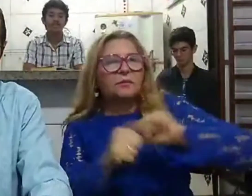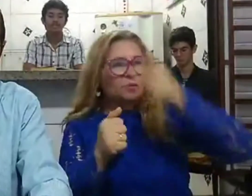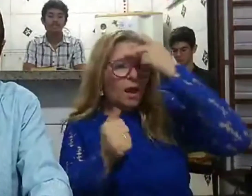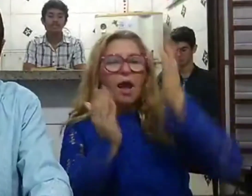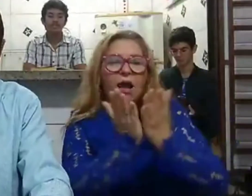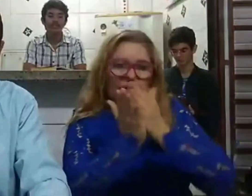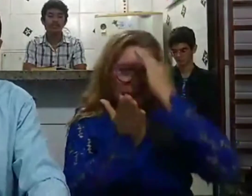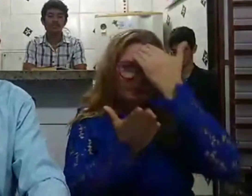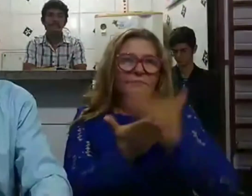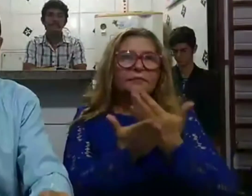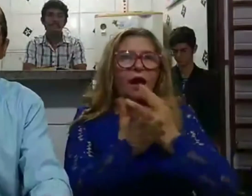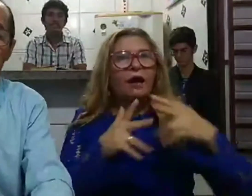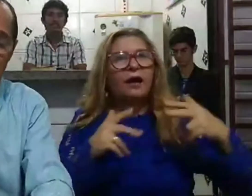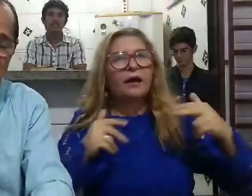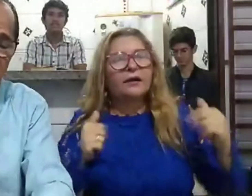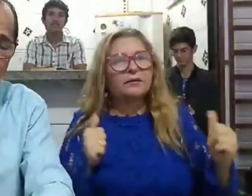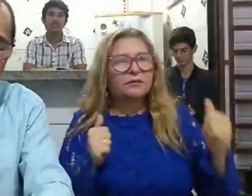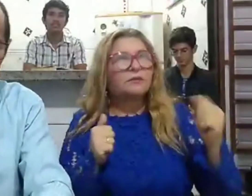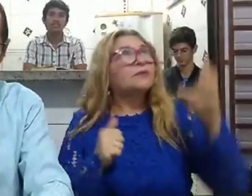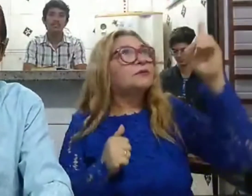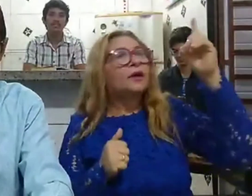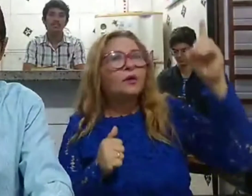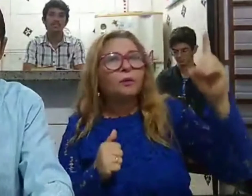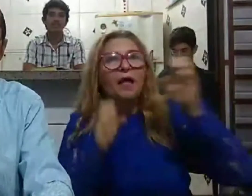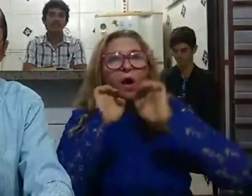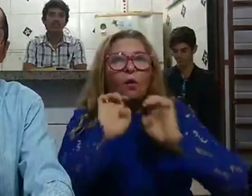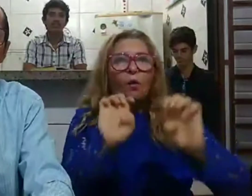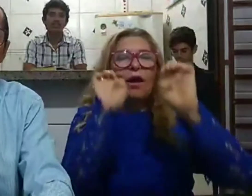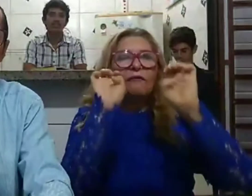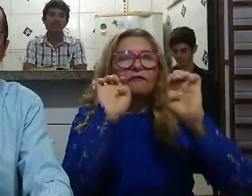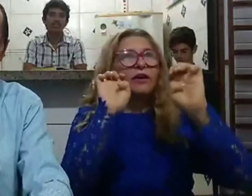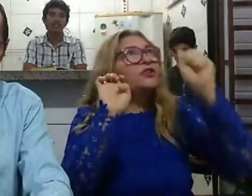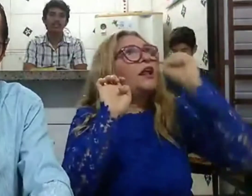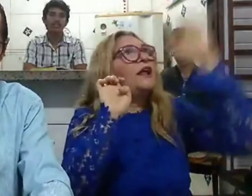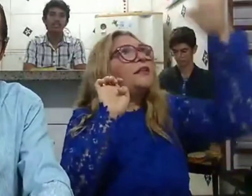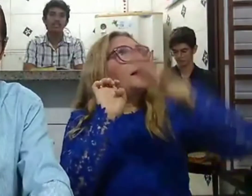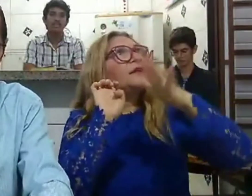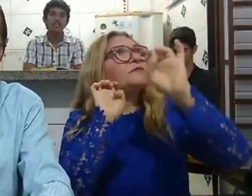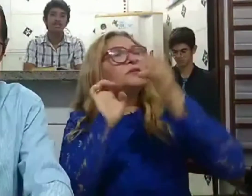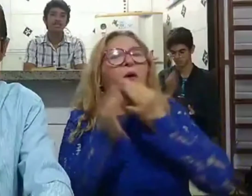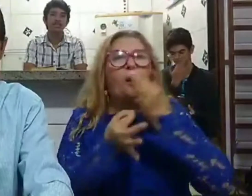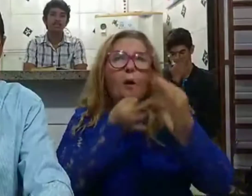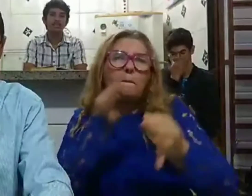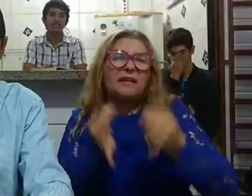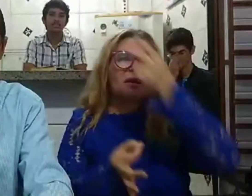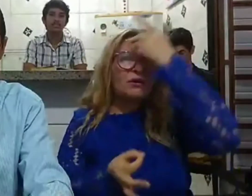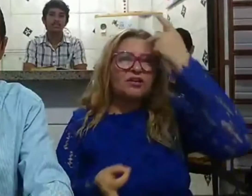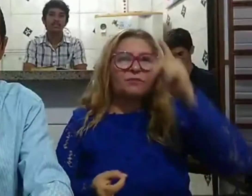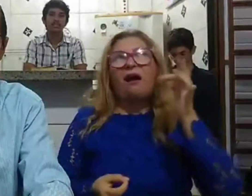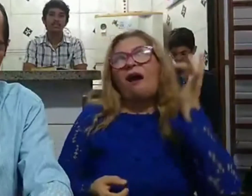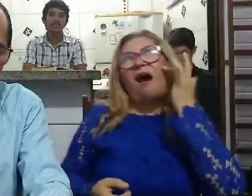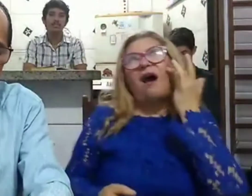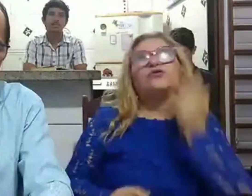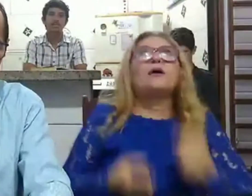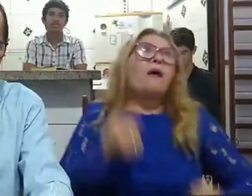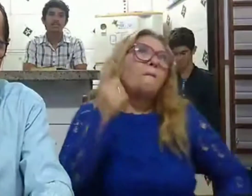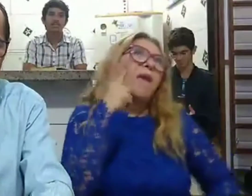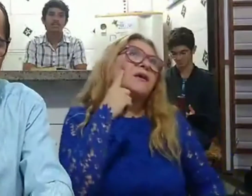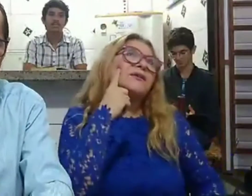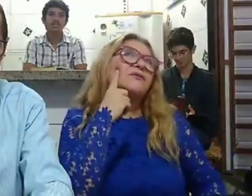incrédulos. O Evangelho da graça não é a declaração das opiniões humanas, não é o que eu acho, o que eu